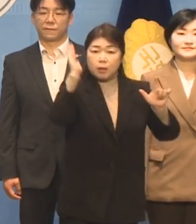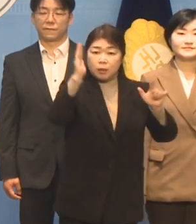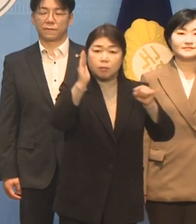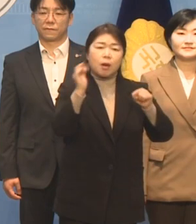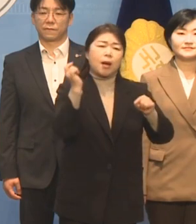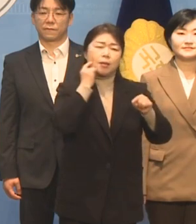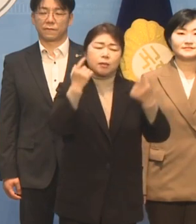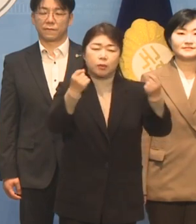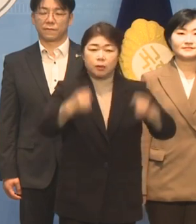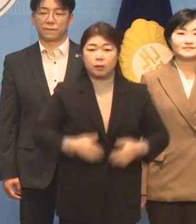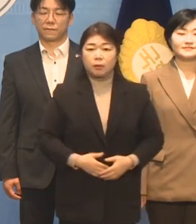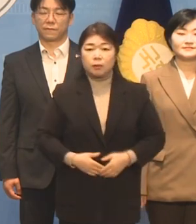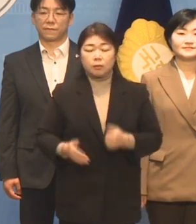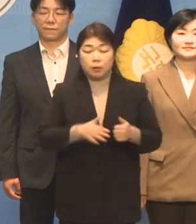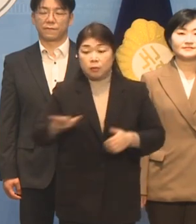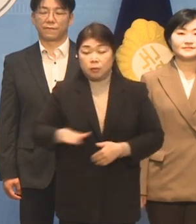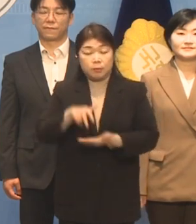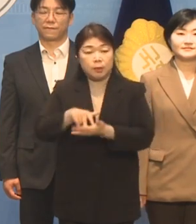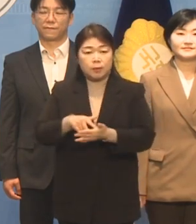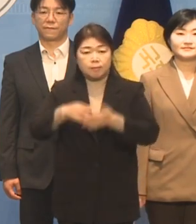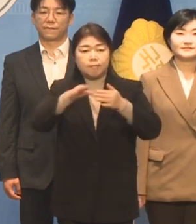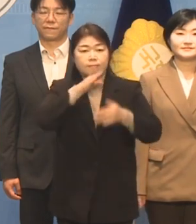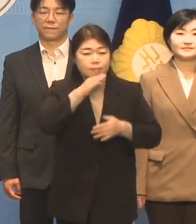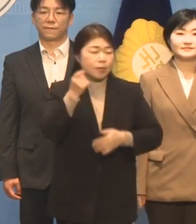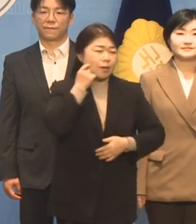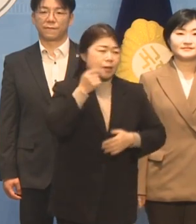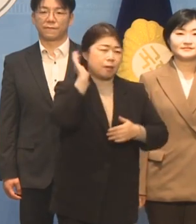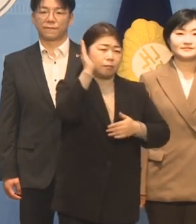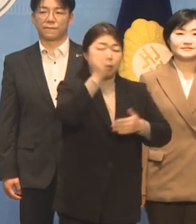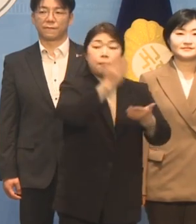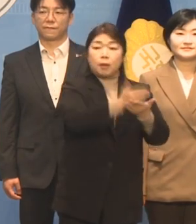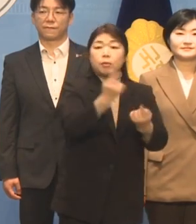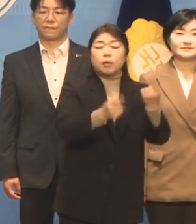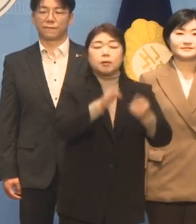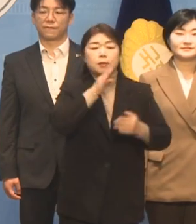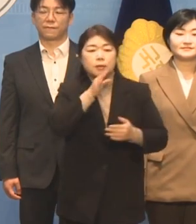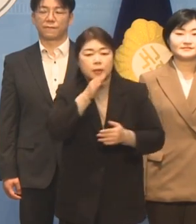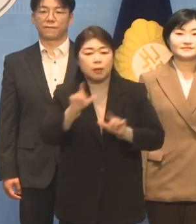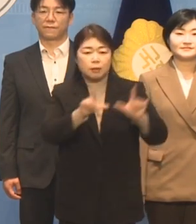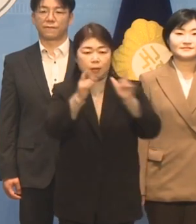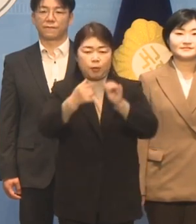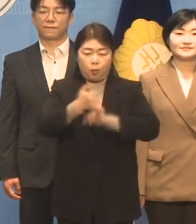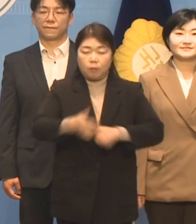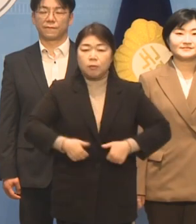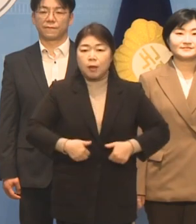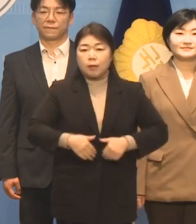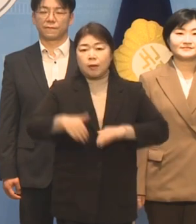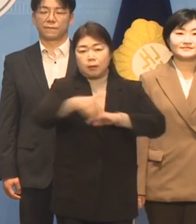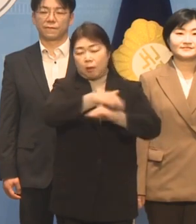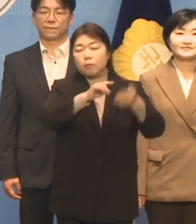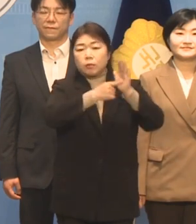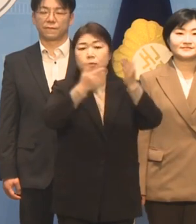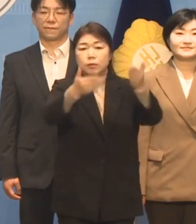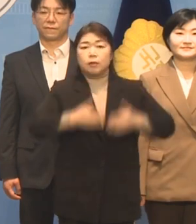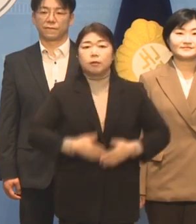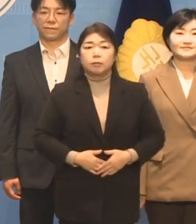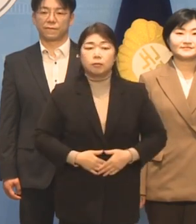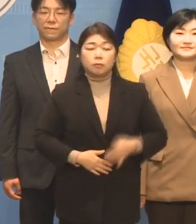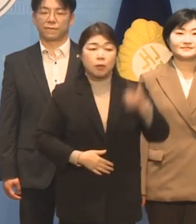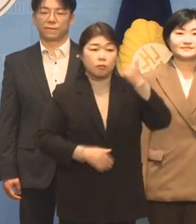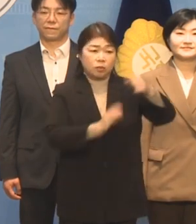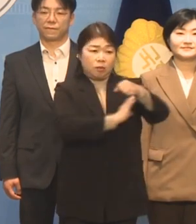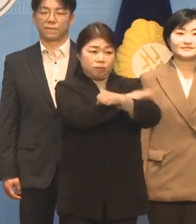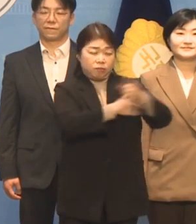새진보연합은 가짜 민생 말고 진짜 민생 대안을 보여드리겠습니다. 부모의 사회적 지위가